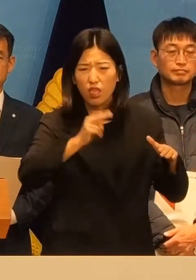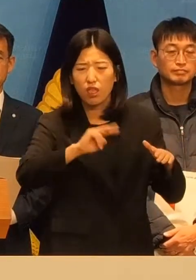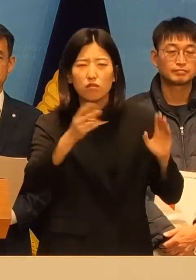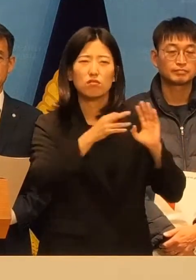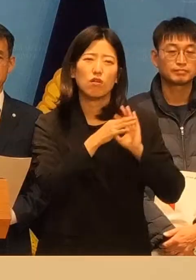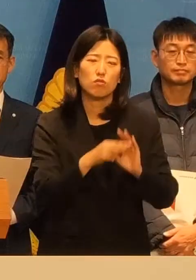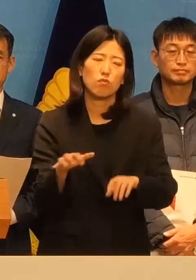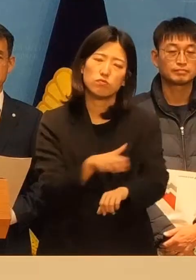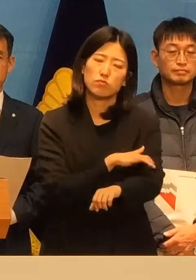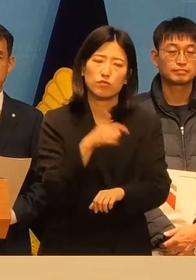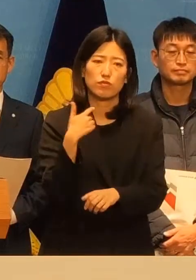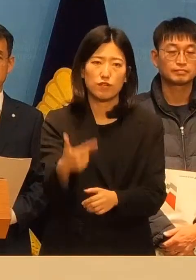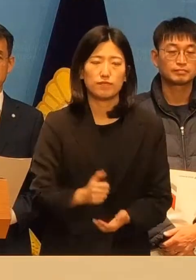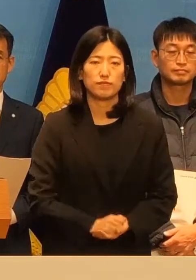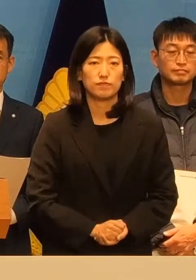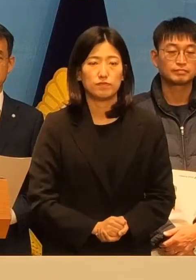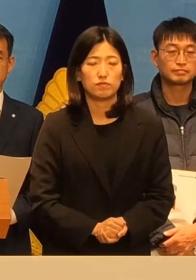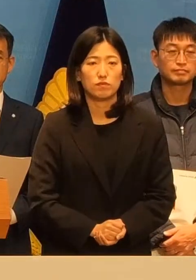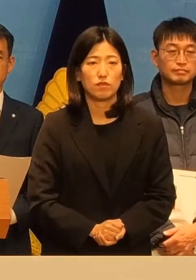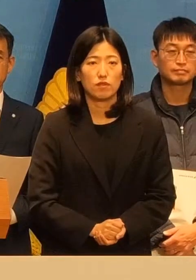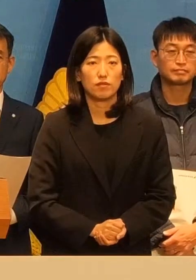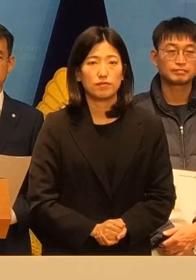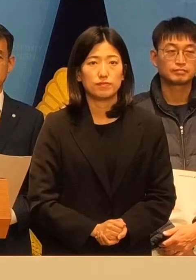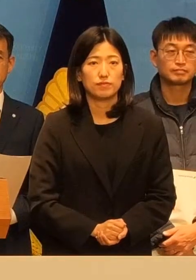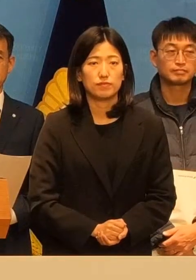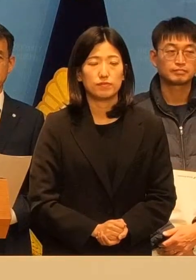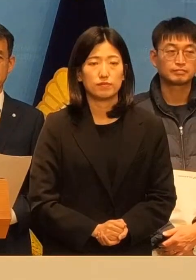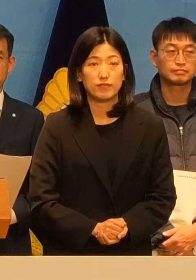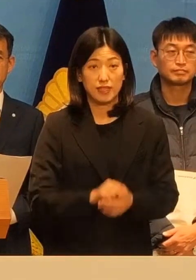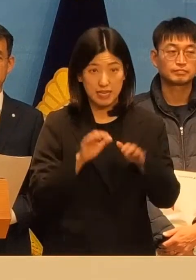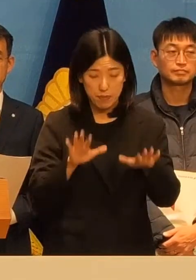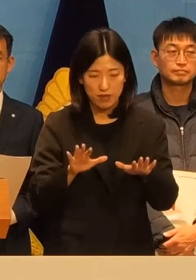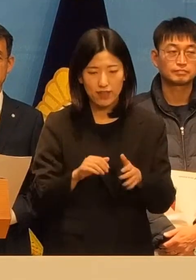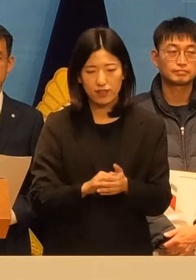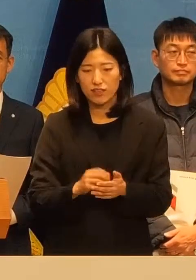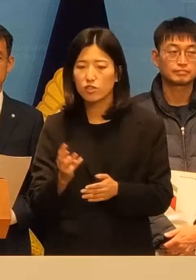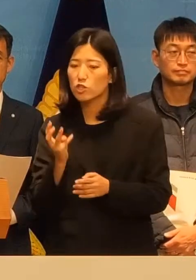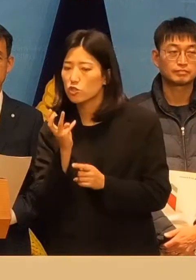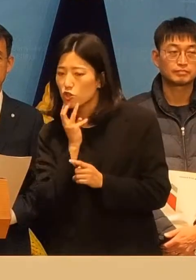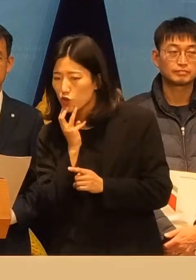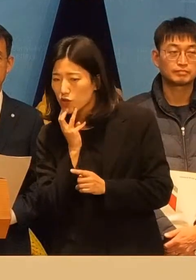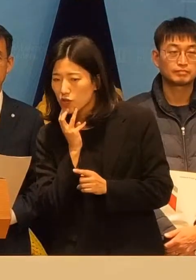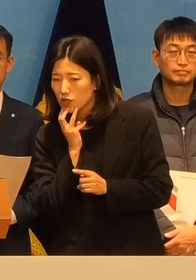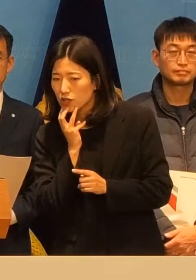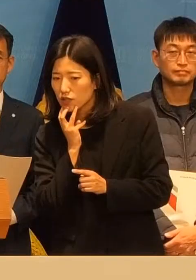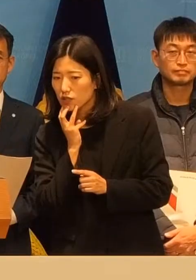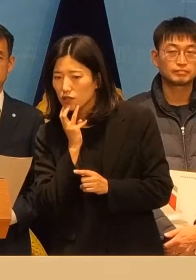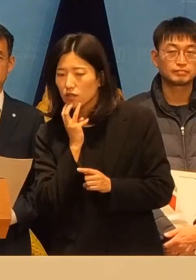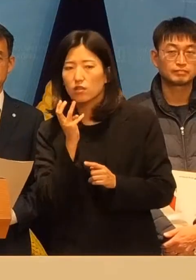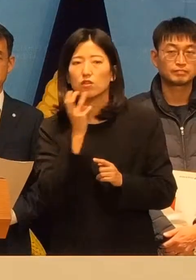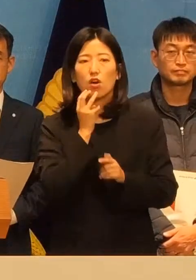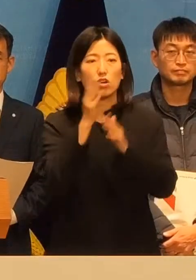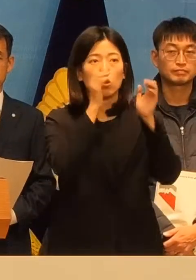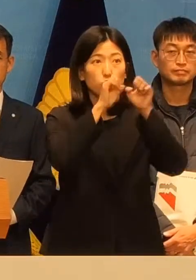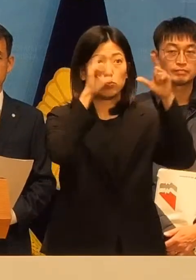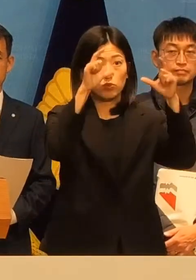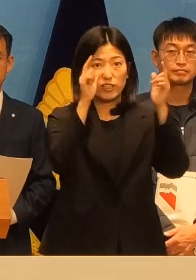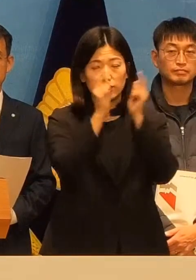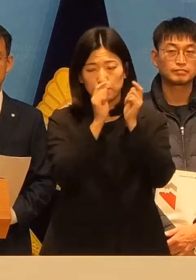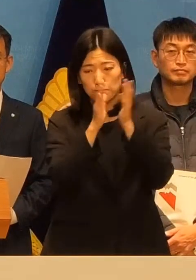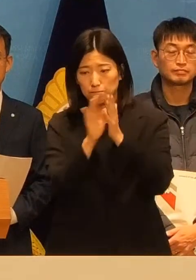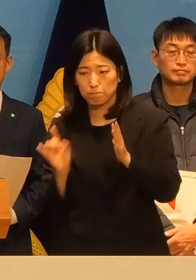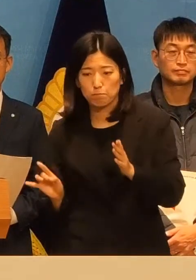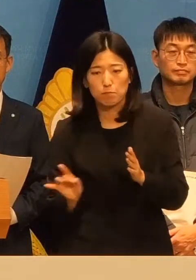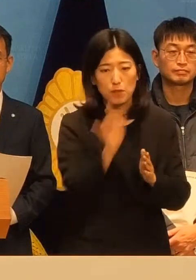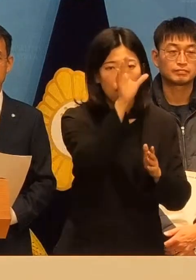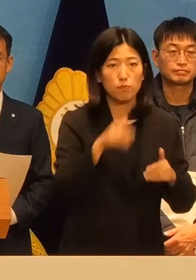것입니다. 이번 증차는 직결 증차, 즉 서울에서의 열차 편성이 되지 않고